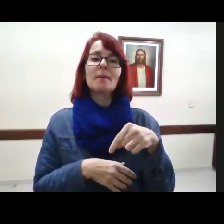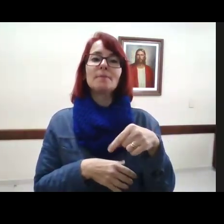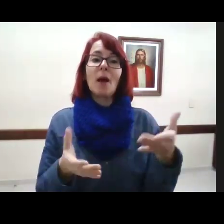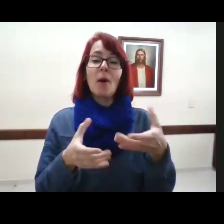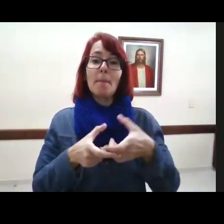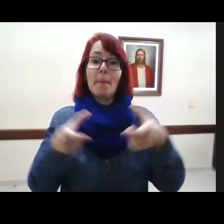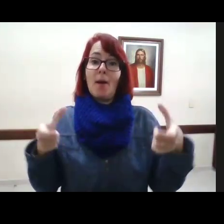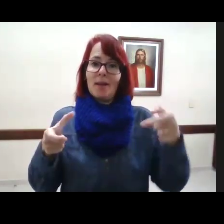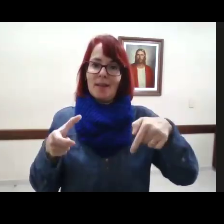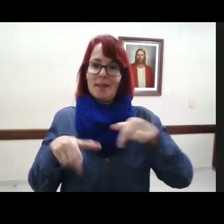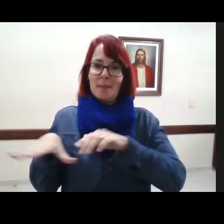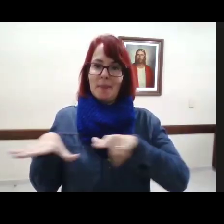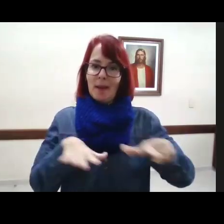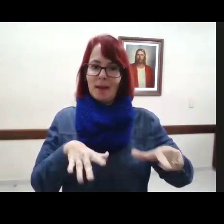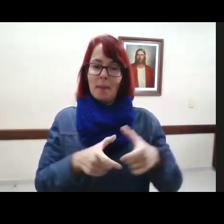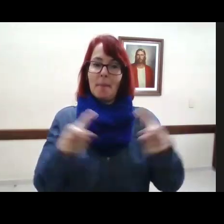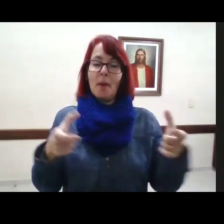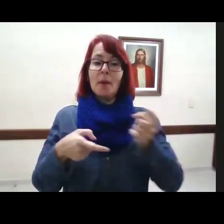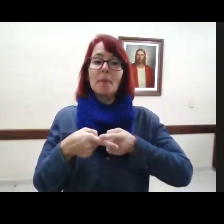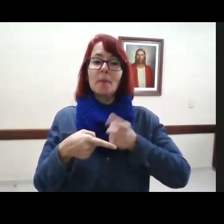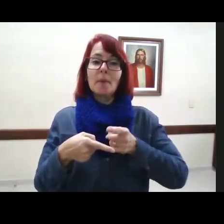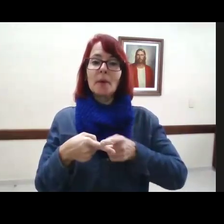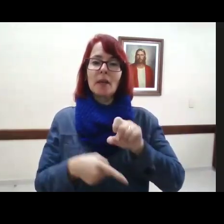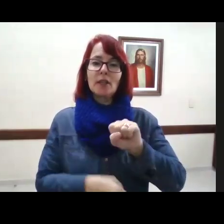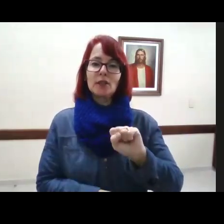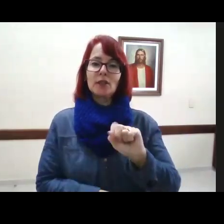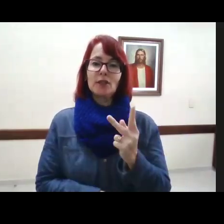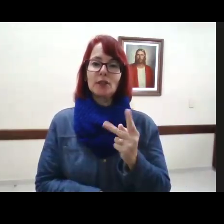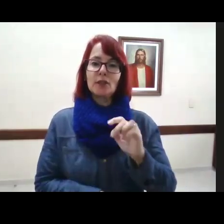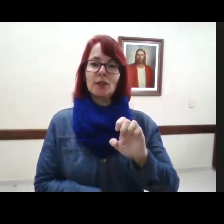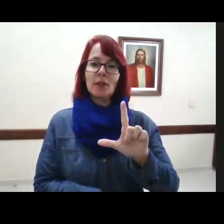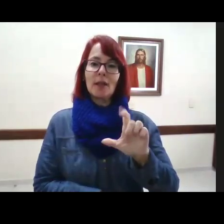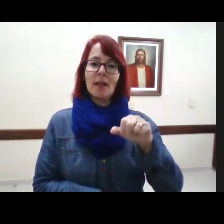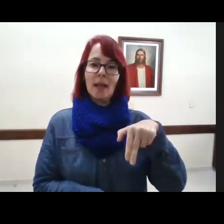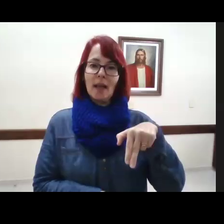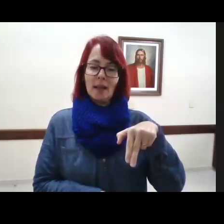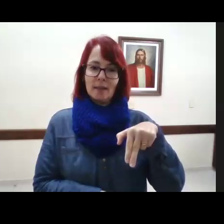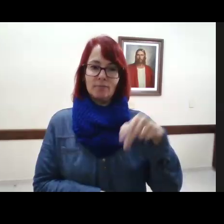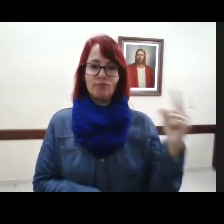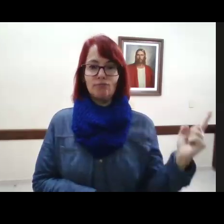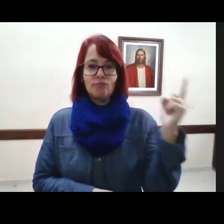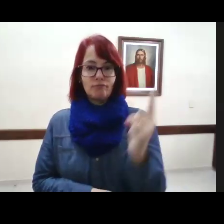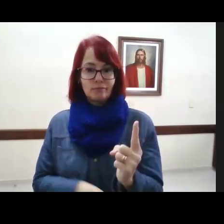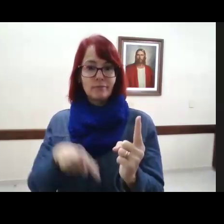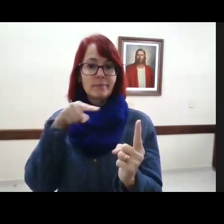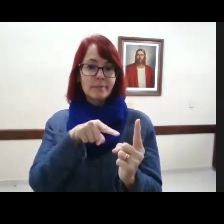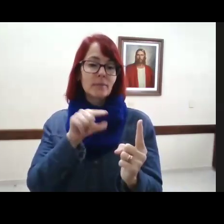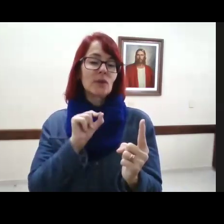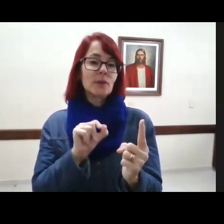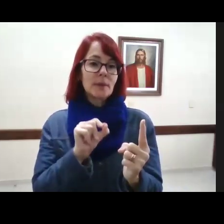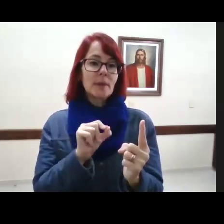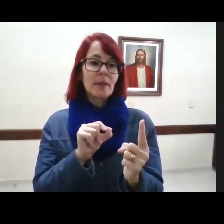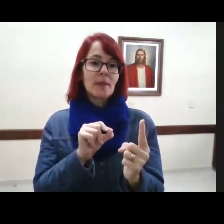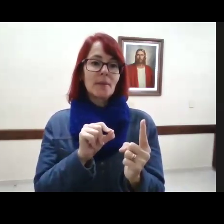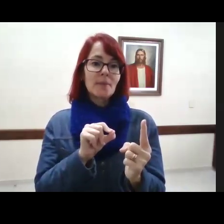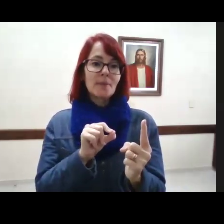maior essa semana com a chegada da Shellen Ortenay. A Shellen está